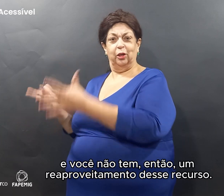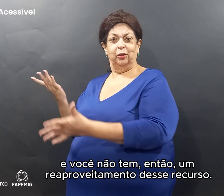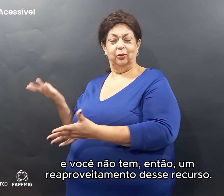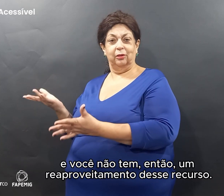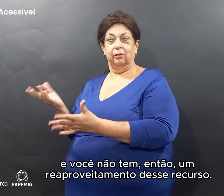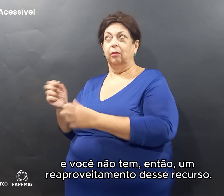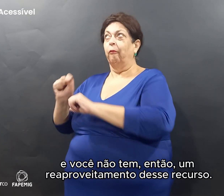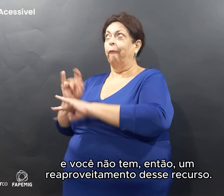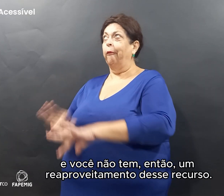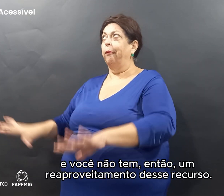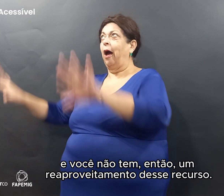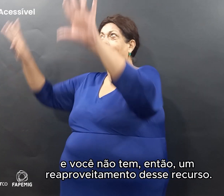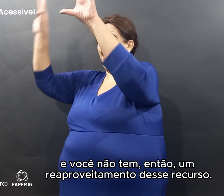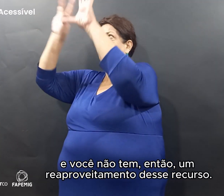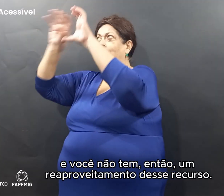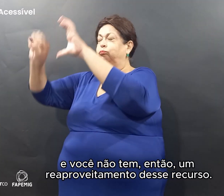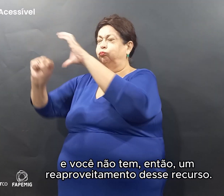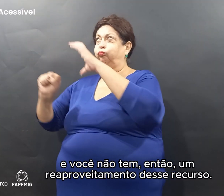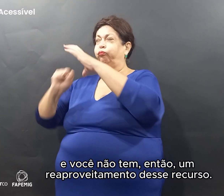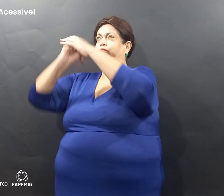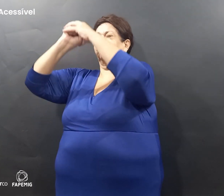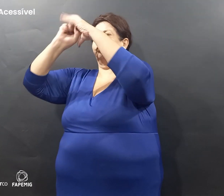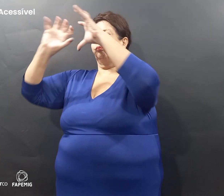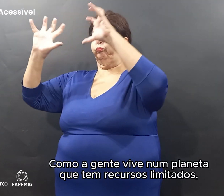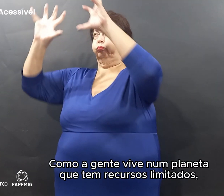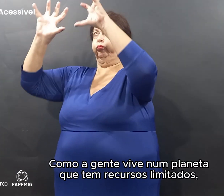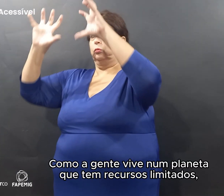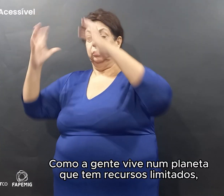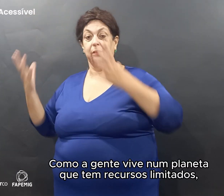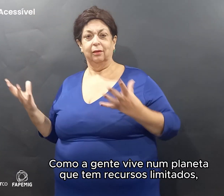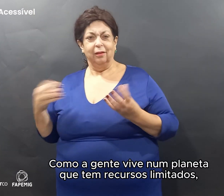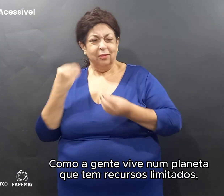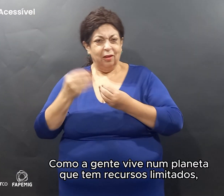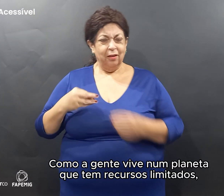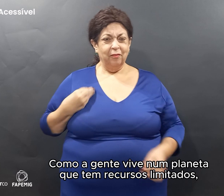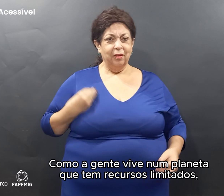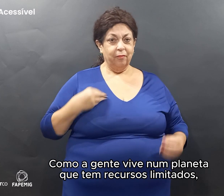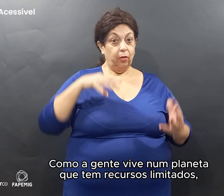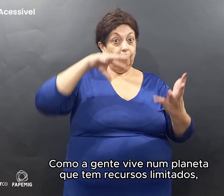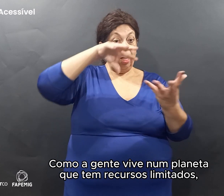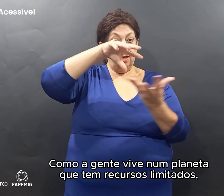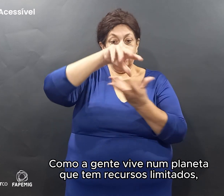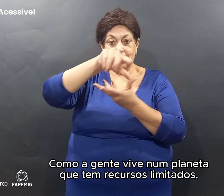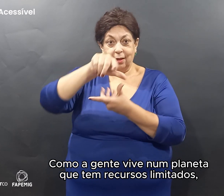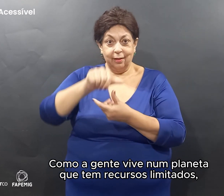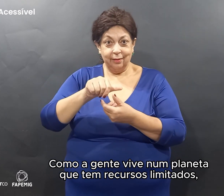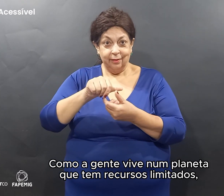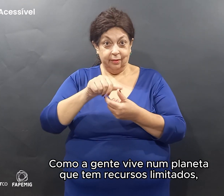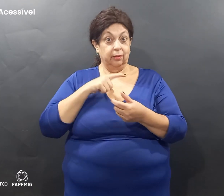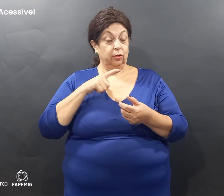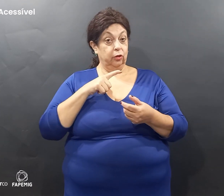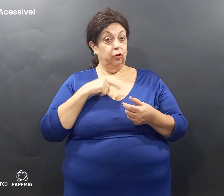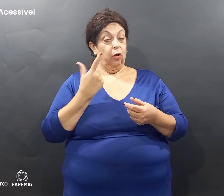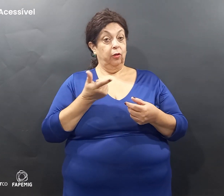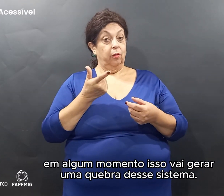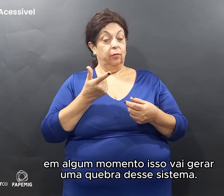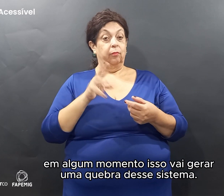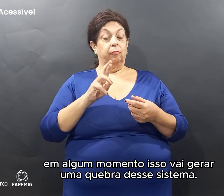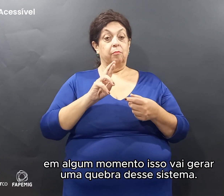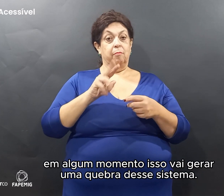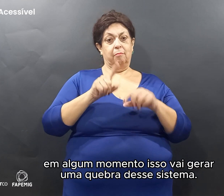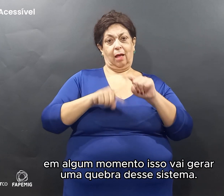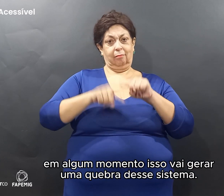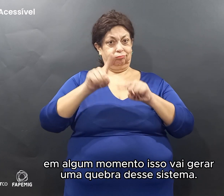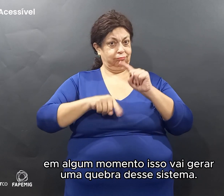E você não tem, então, um reaproveitamento desses recursos. Como a gente vive num planeta que tem recursos limitados, em